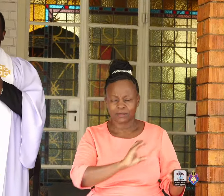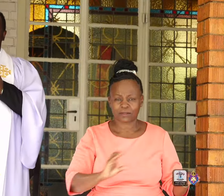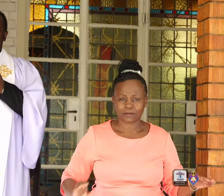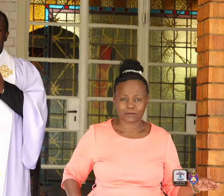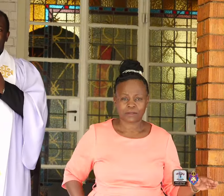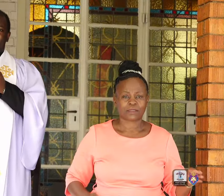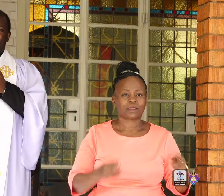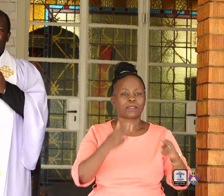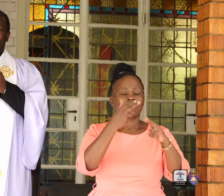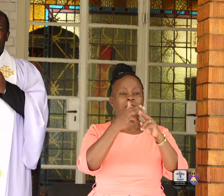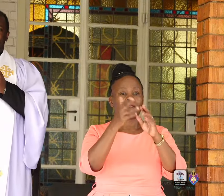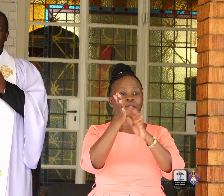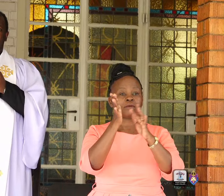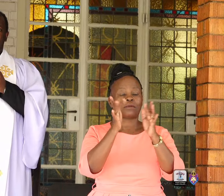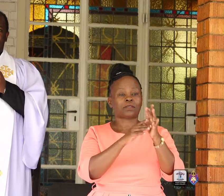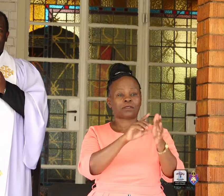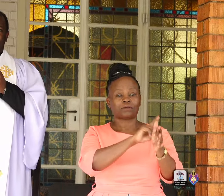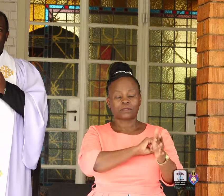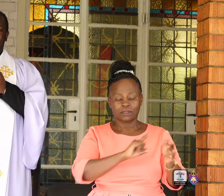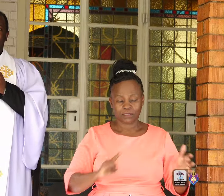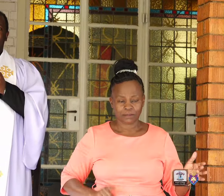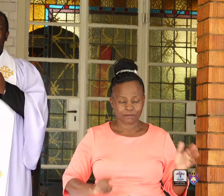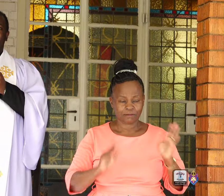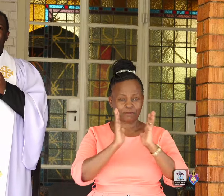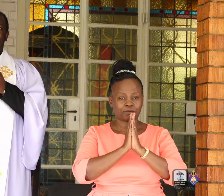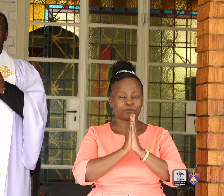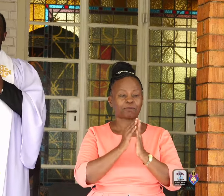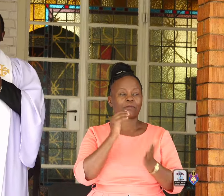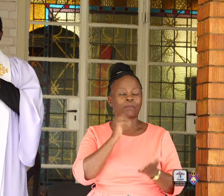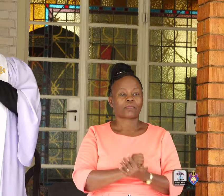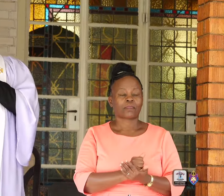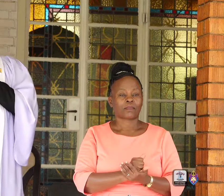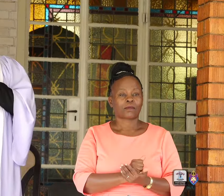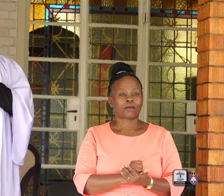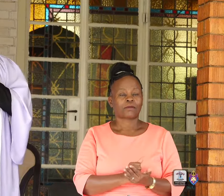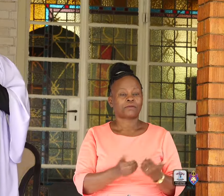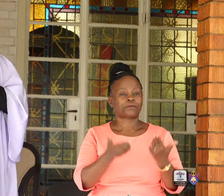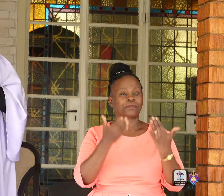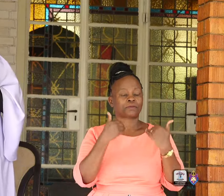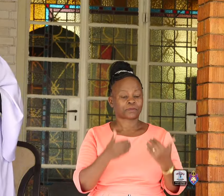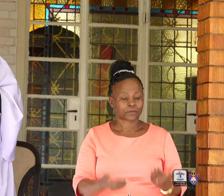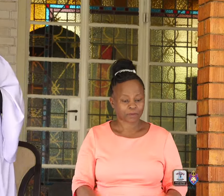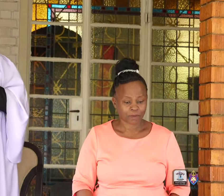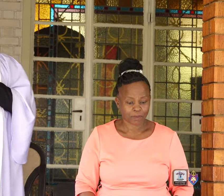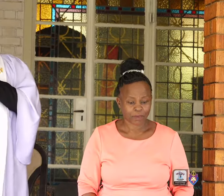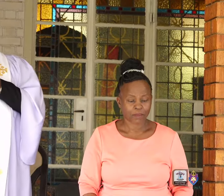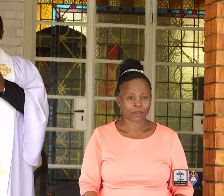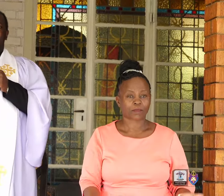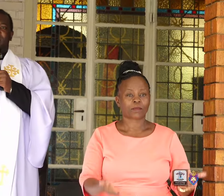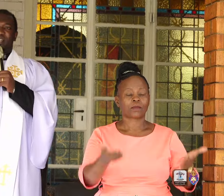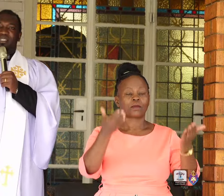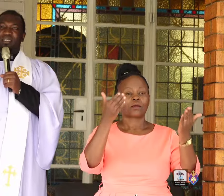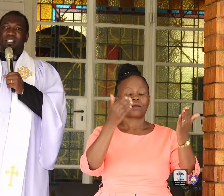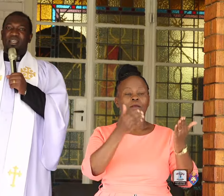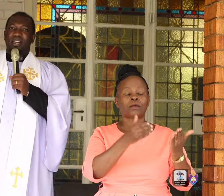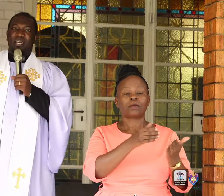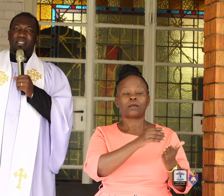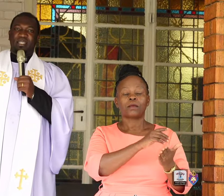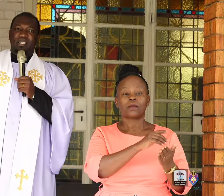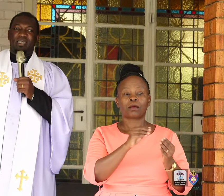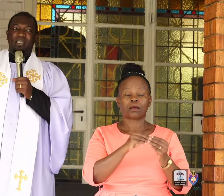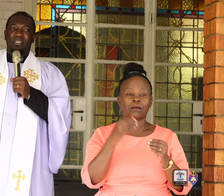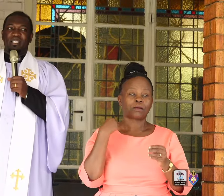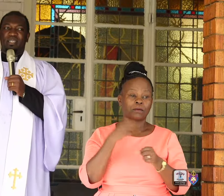linnya erya Yesu Kristo mwe tusabidde. Kale kansabe musituke ku bigere byammwe abooluganda,